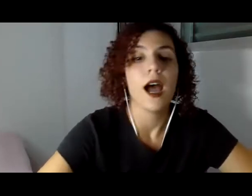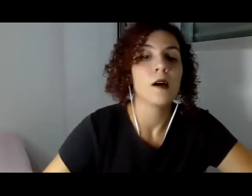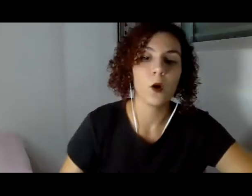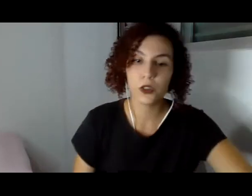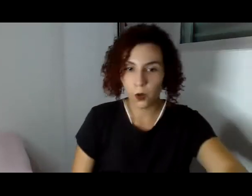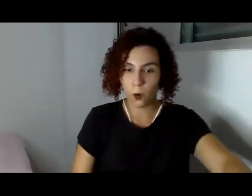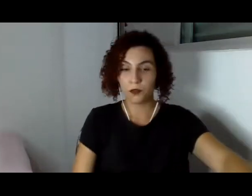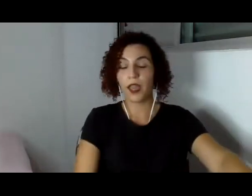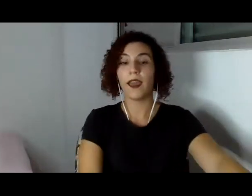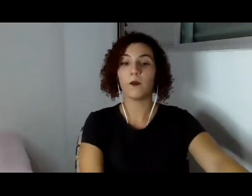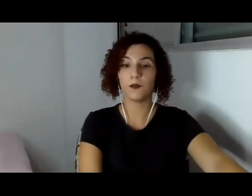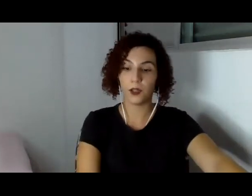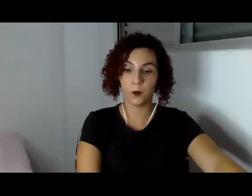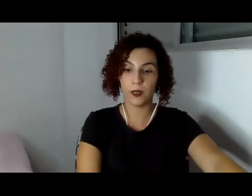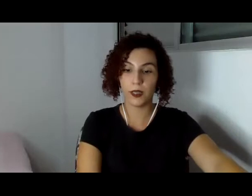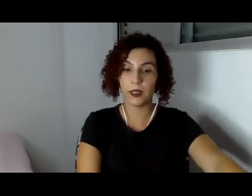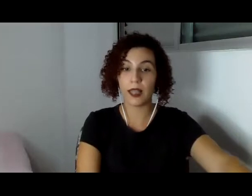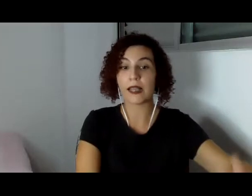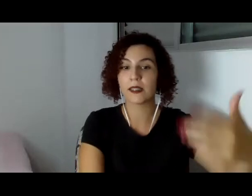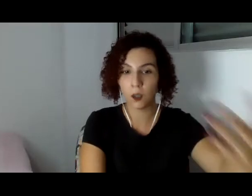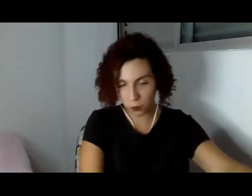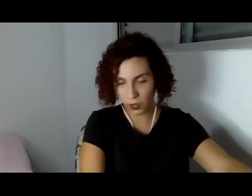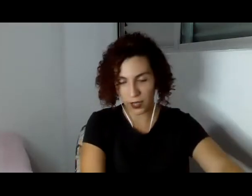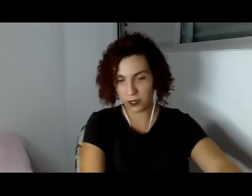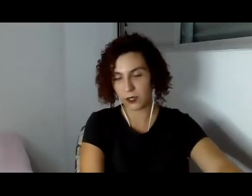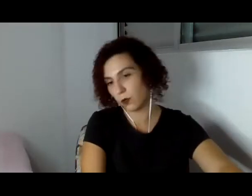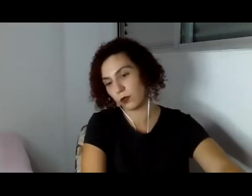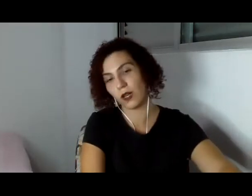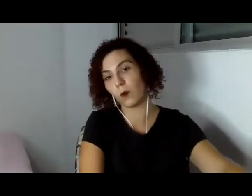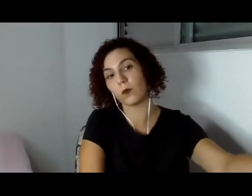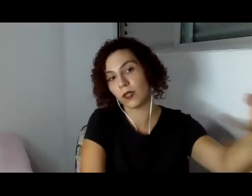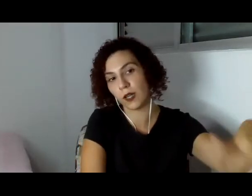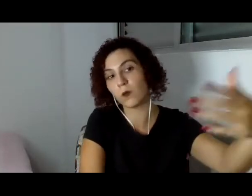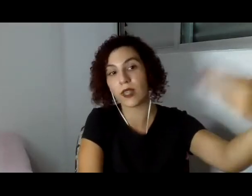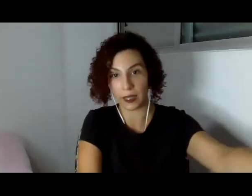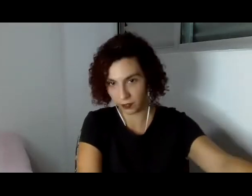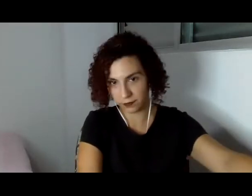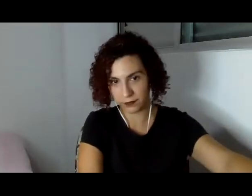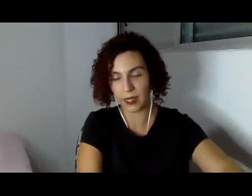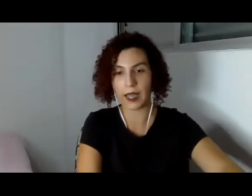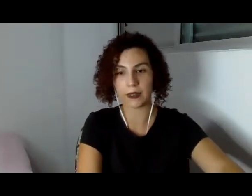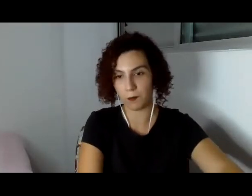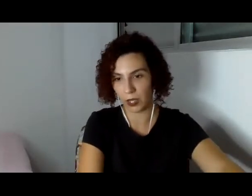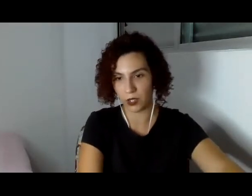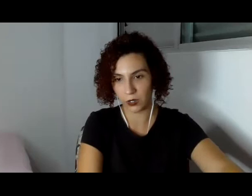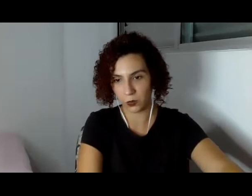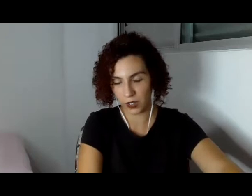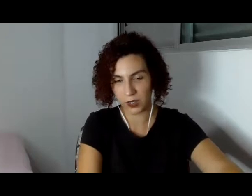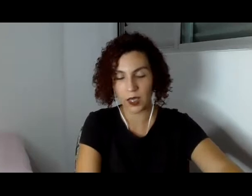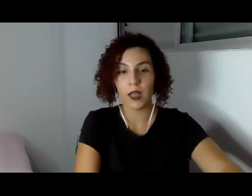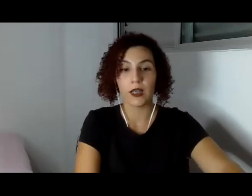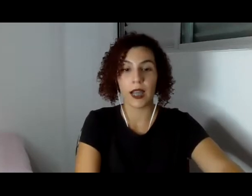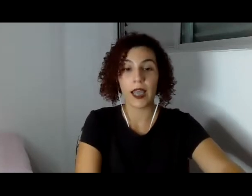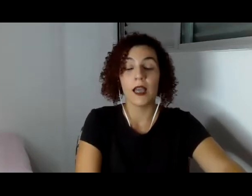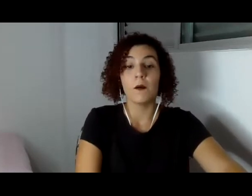Rush, A Morte Ouve, é um filme, assim como Um Lugar Silencioso, que não trata da temática da